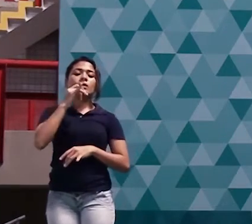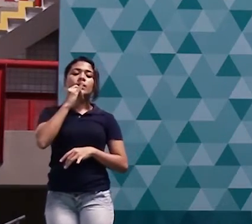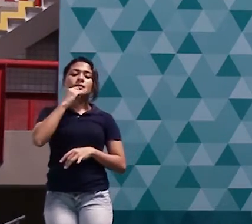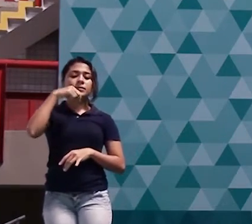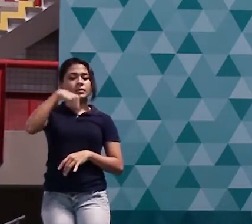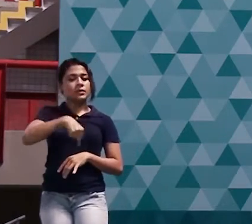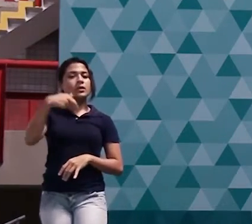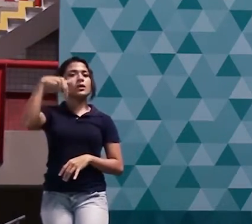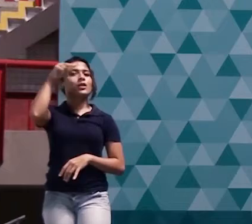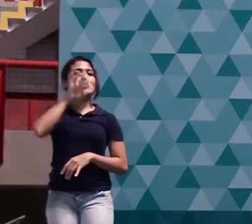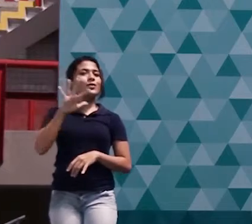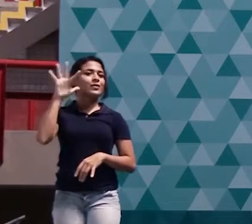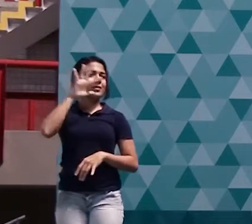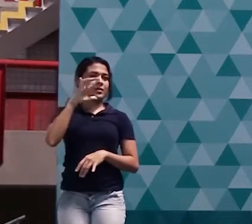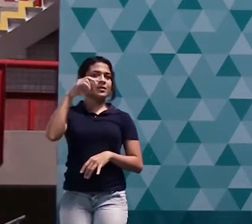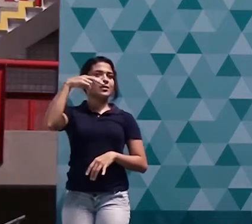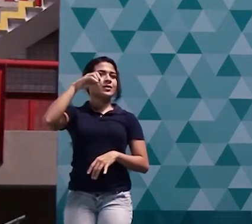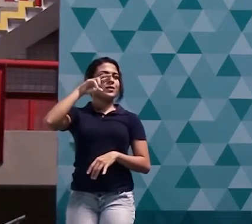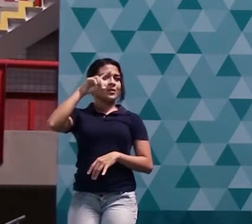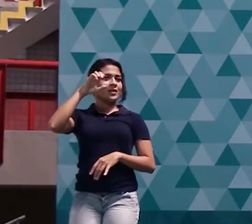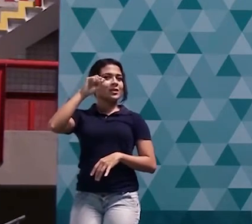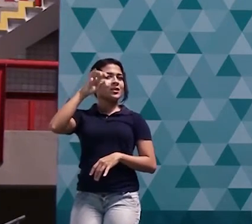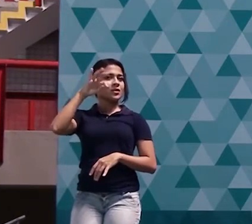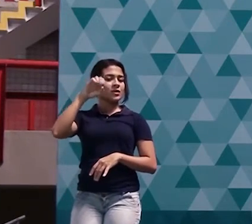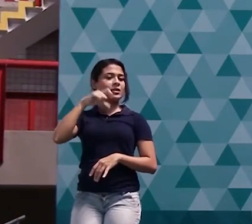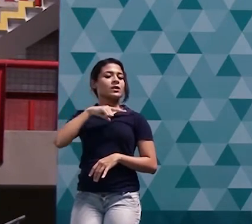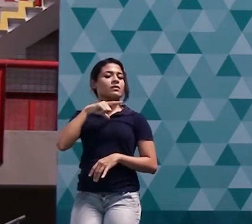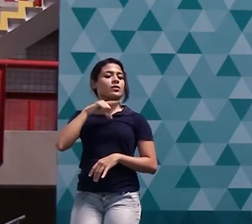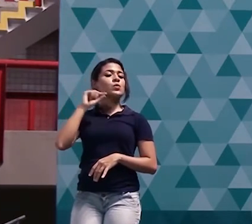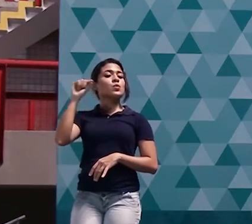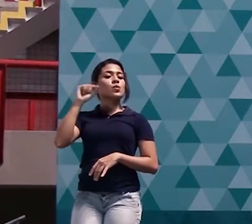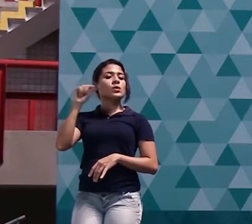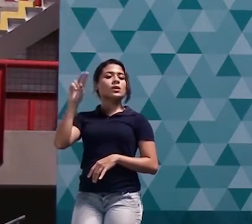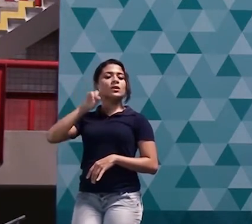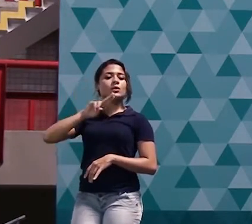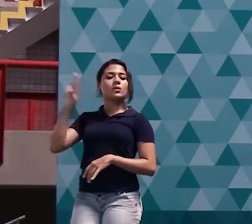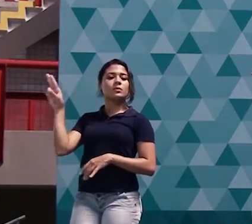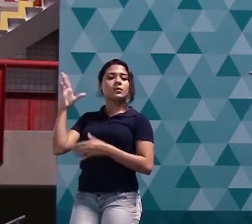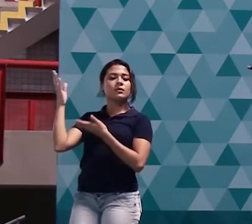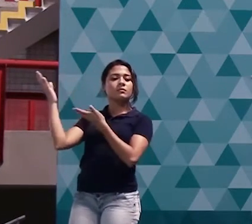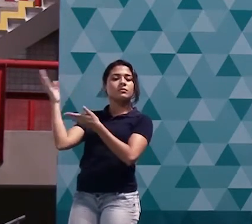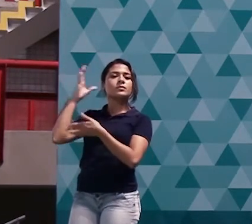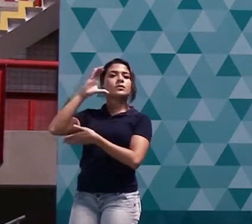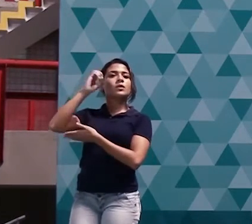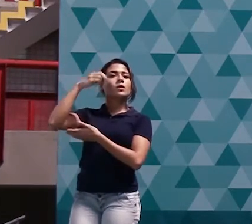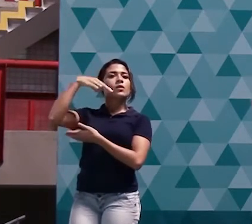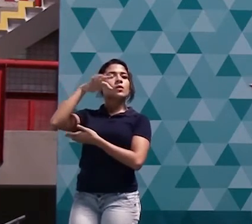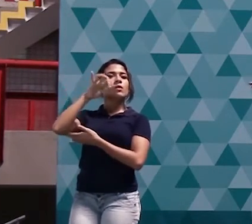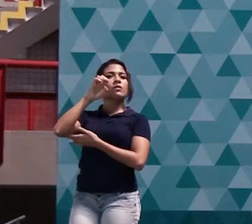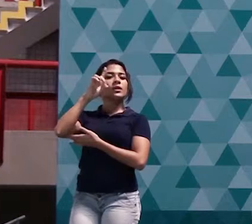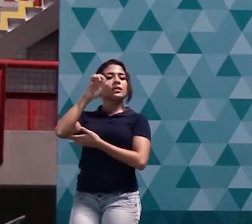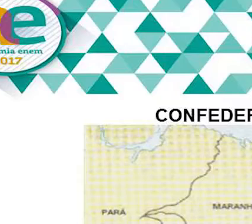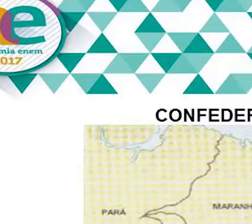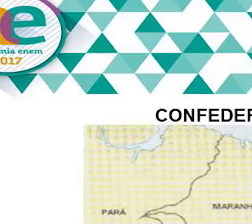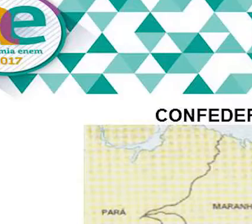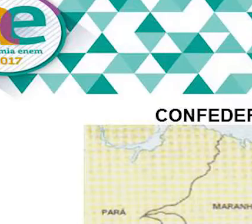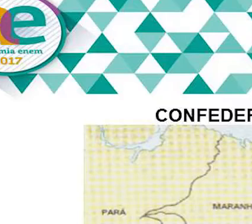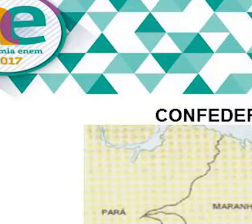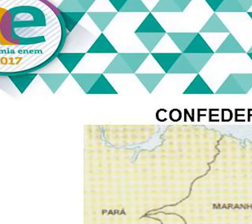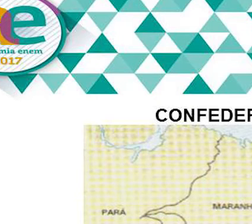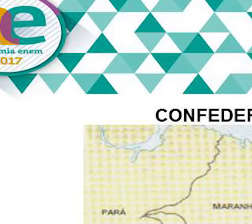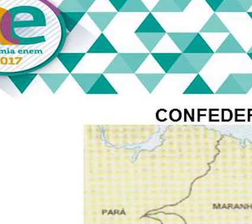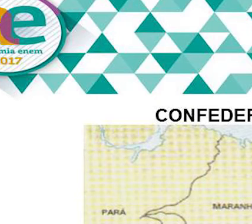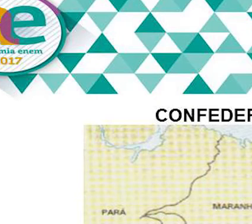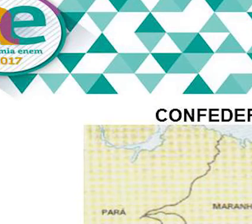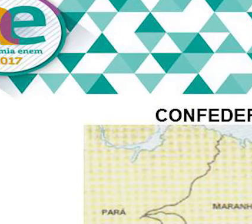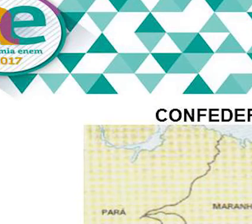revolta. Revolta de Caba Macho da Peste, a Confederação do Equador. Aquelas províncias ali, ó, Pernambuco,